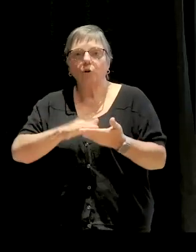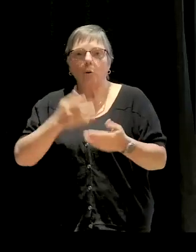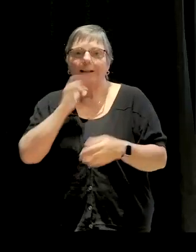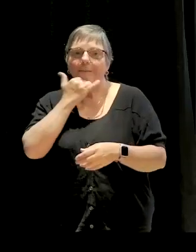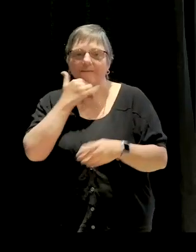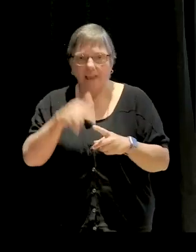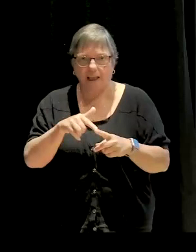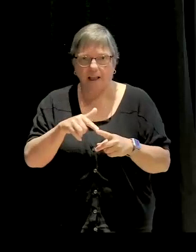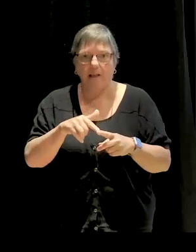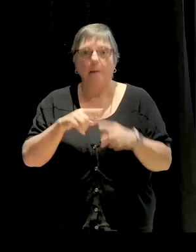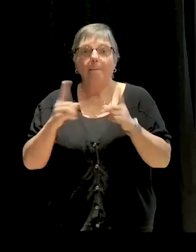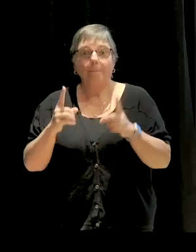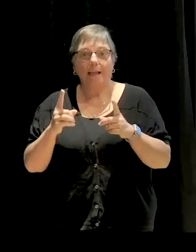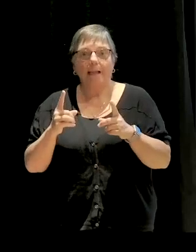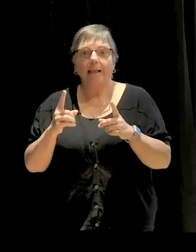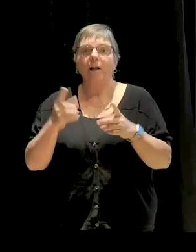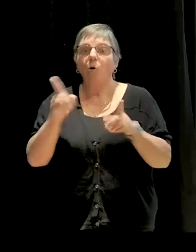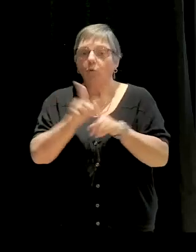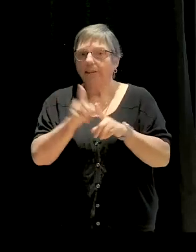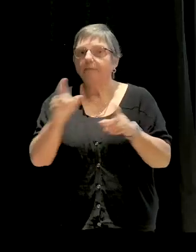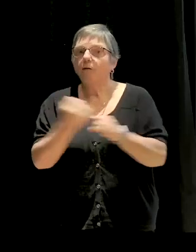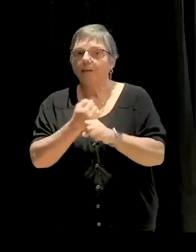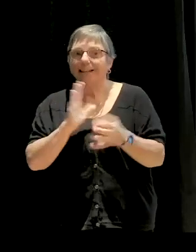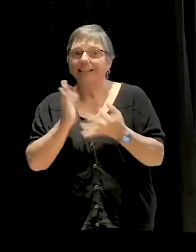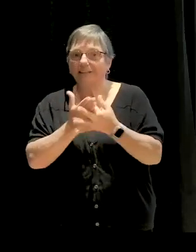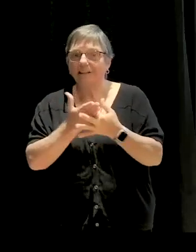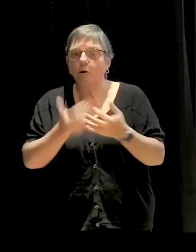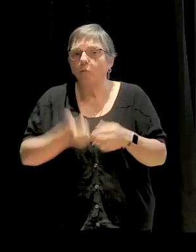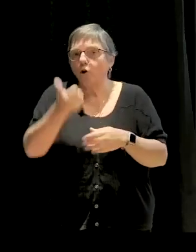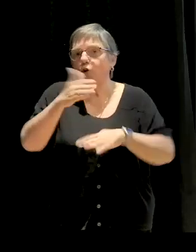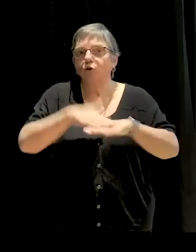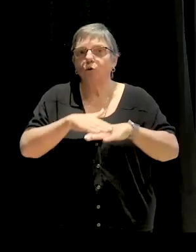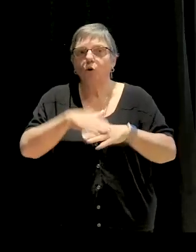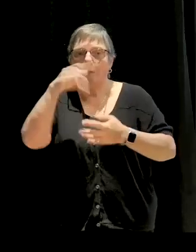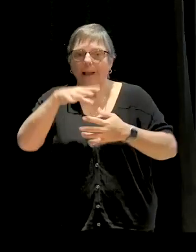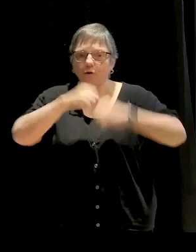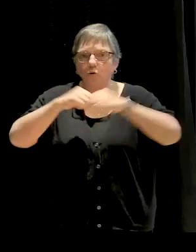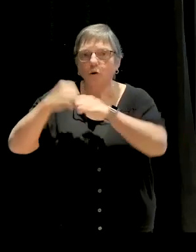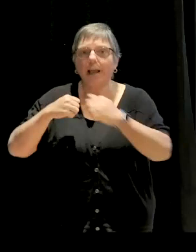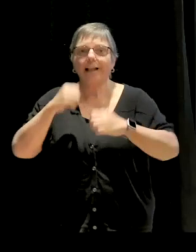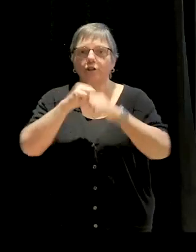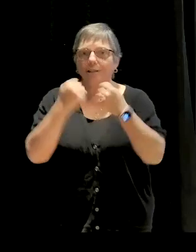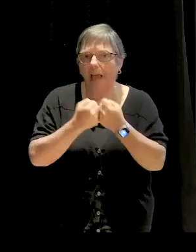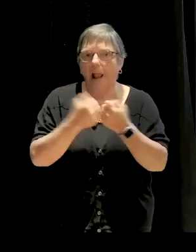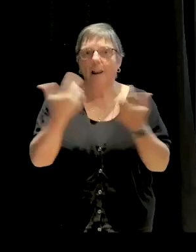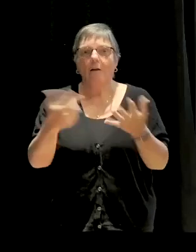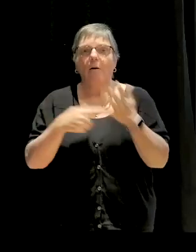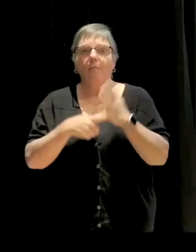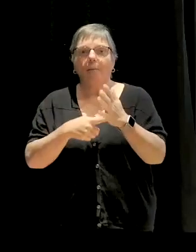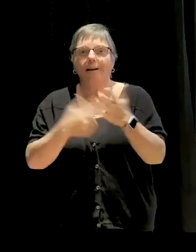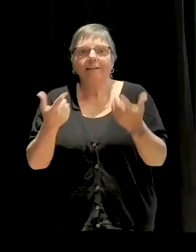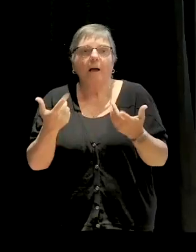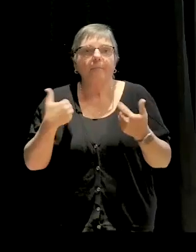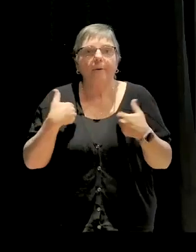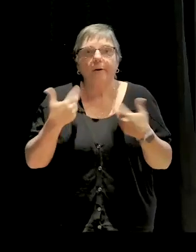chemsex, mais aussi mener des interventions davantage sur le plan structurel et social. Donc, ça passe par l'inclusion des pareils dans au